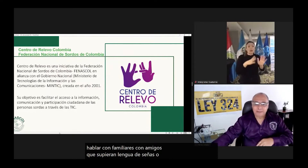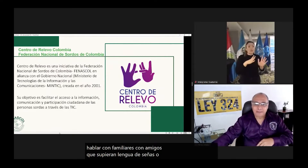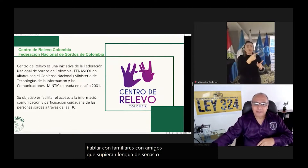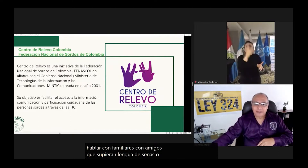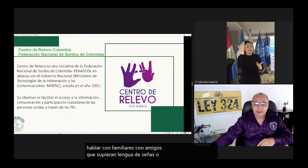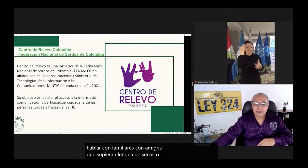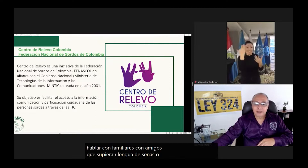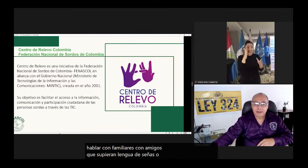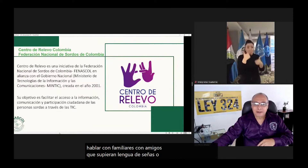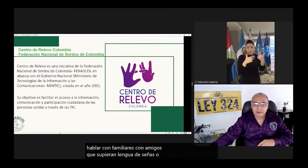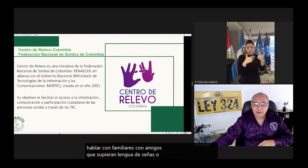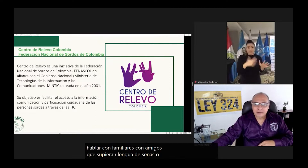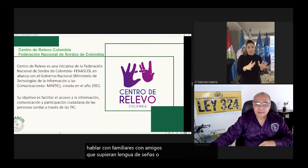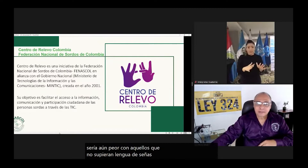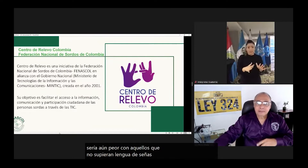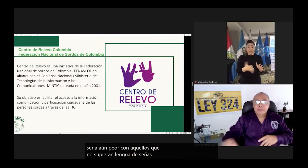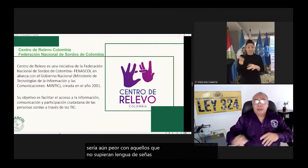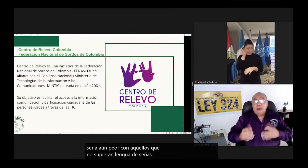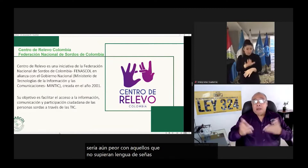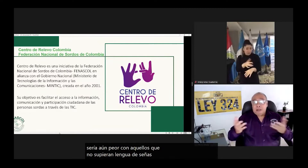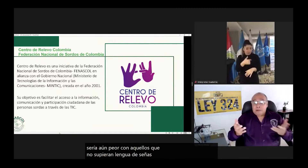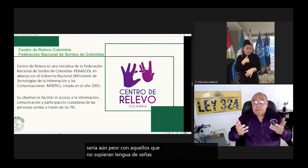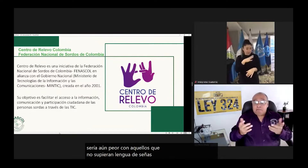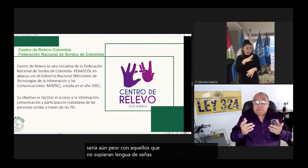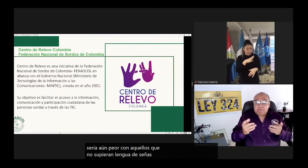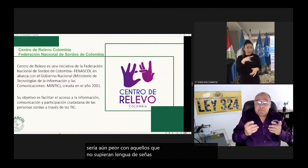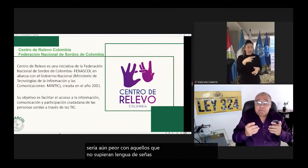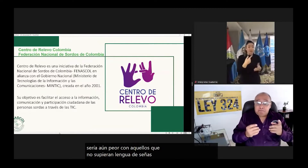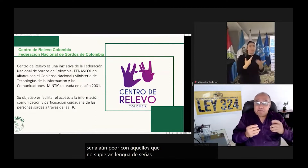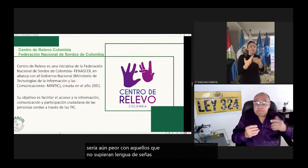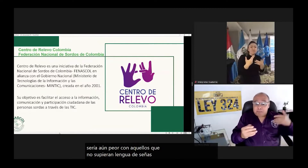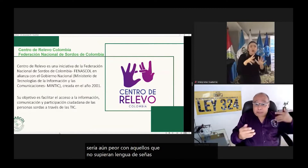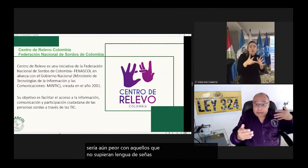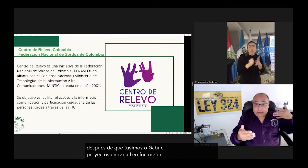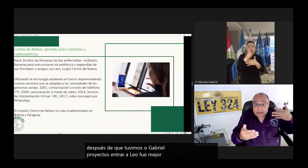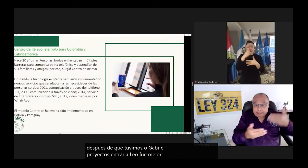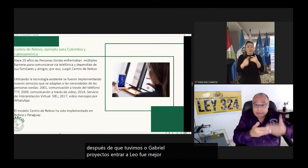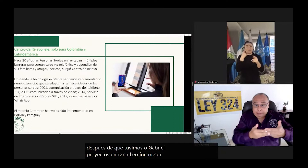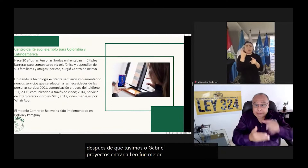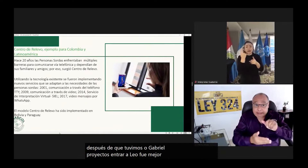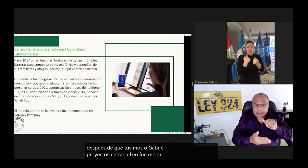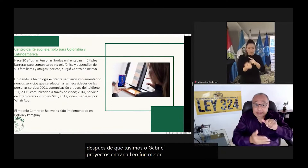de señas. Después de que tuvimos o se abrió el proyecto Centro de Relevo, fue mejor para nosotros. Cambio.